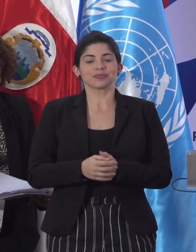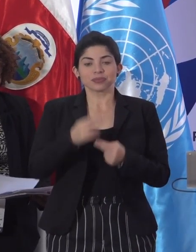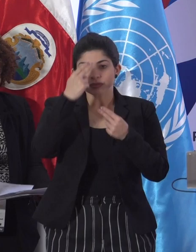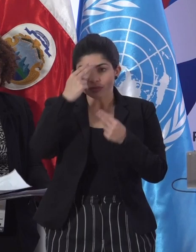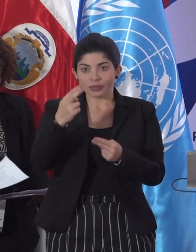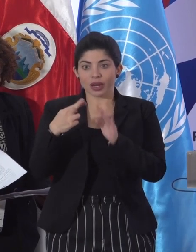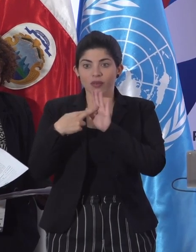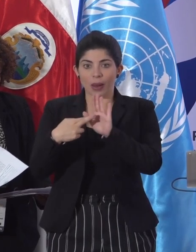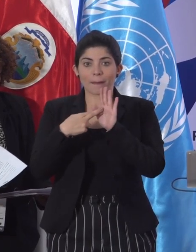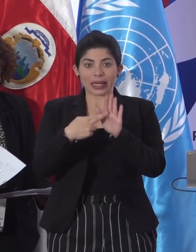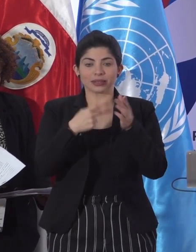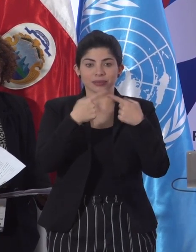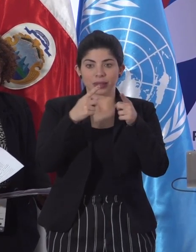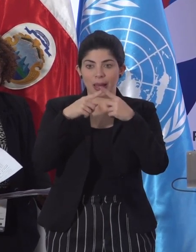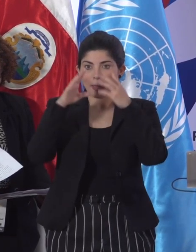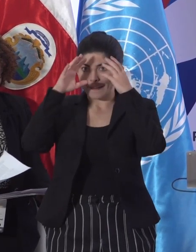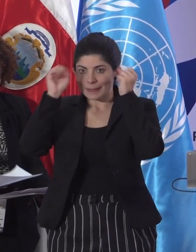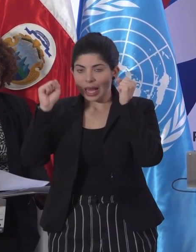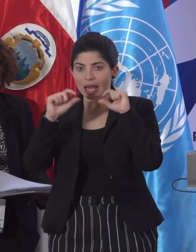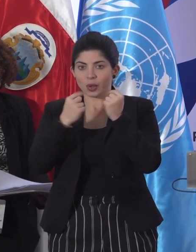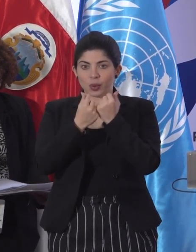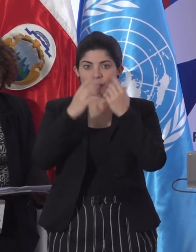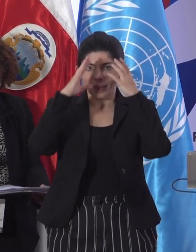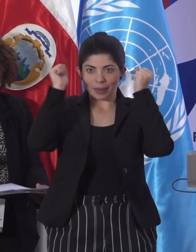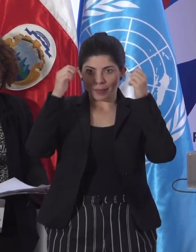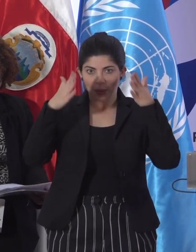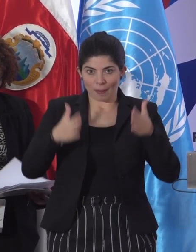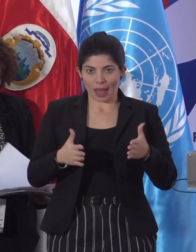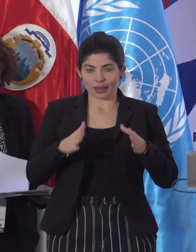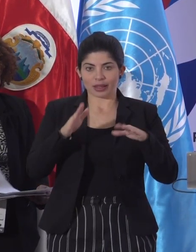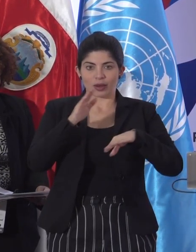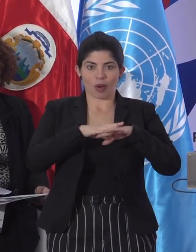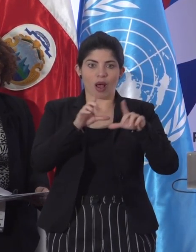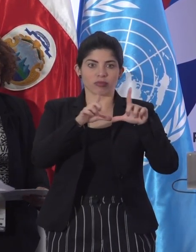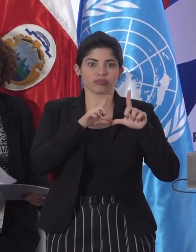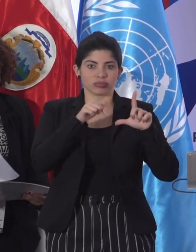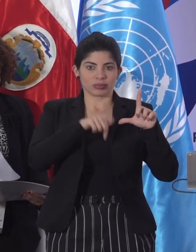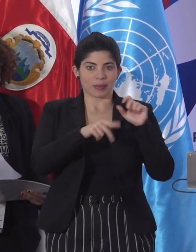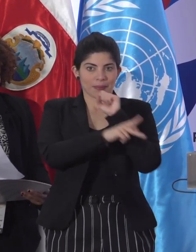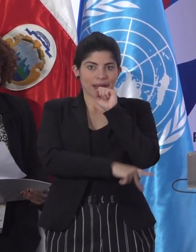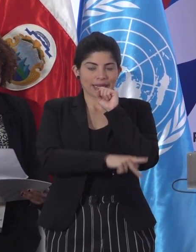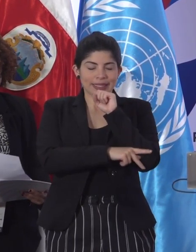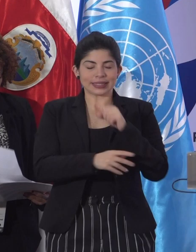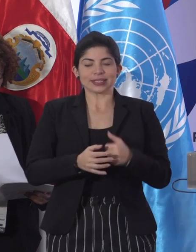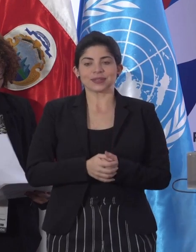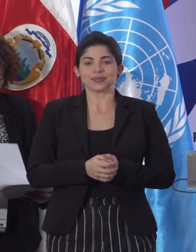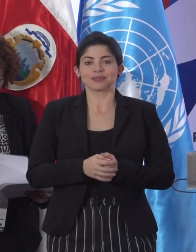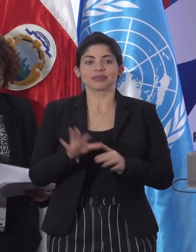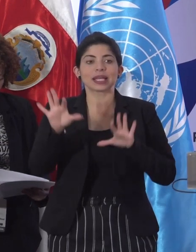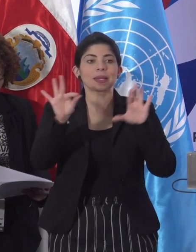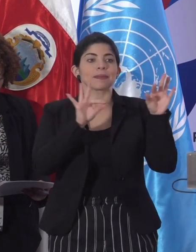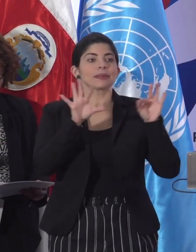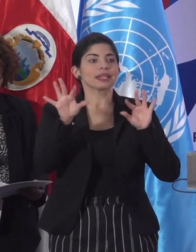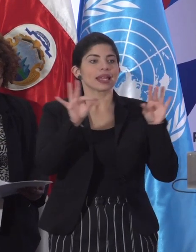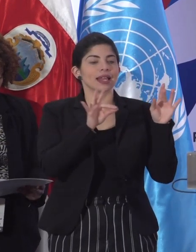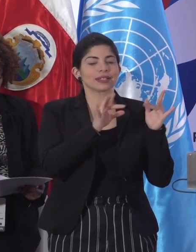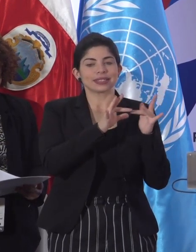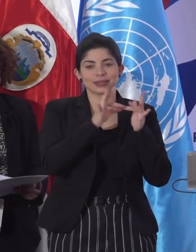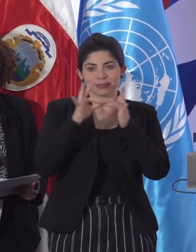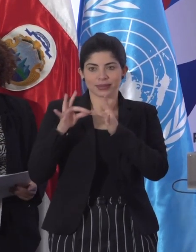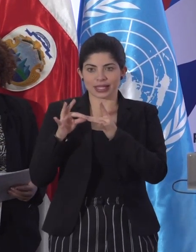honorables representantes de las embajadas y del cuerpo diplomático acreditado en nuestro país, invitados e invitadas